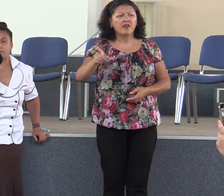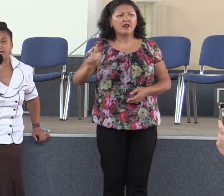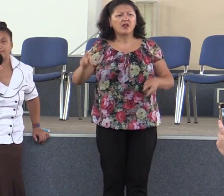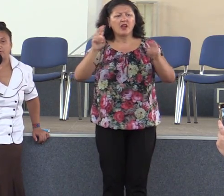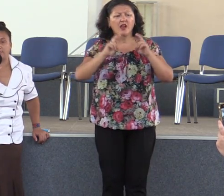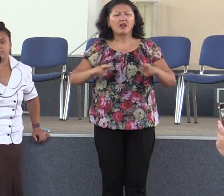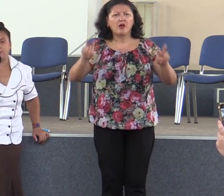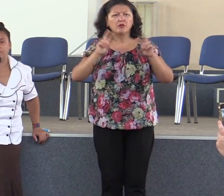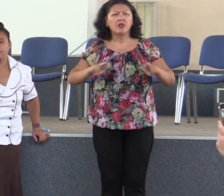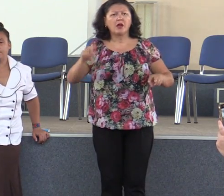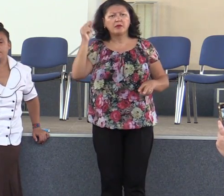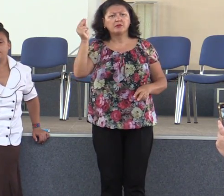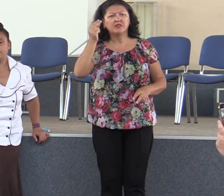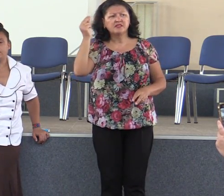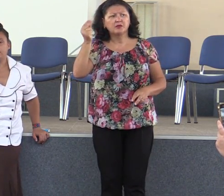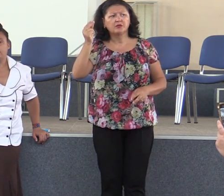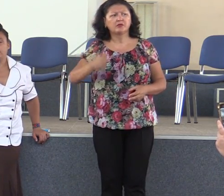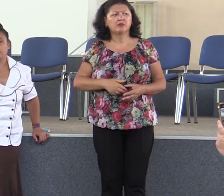l-a lăudat pe Dumnezeu